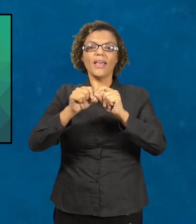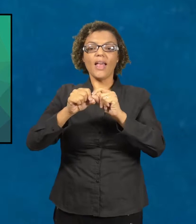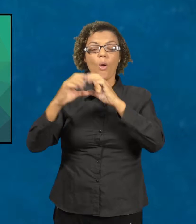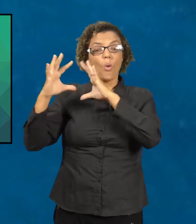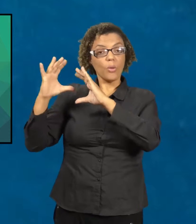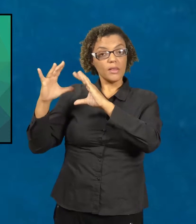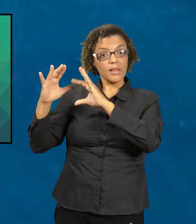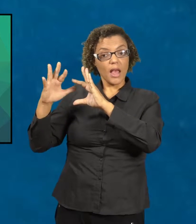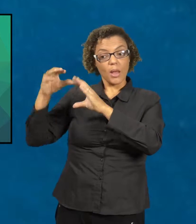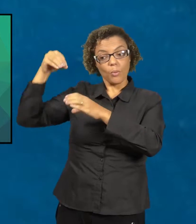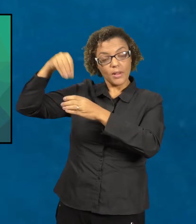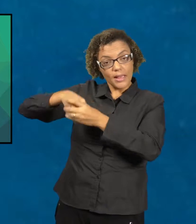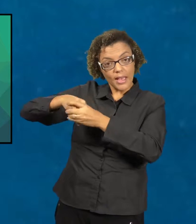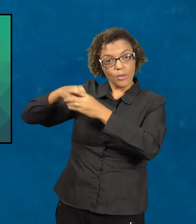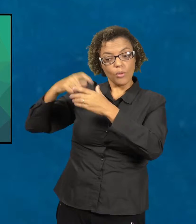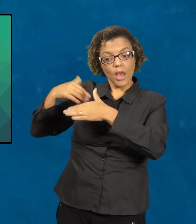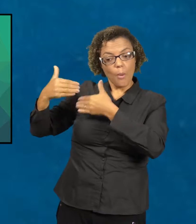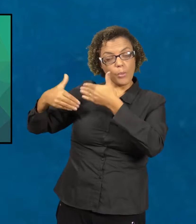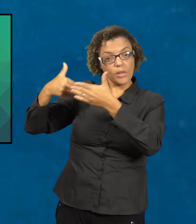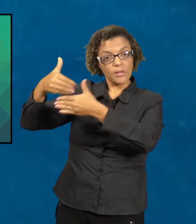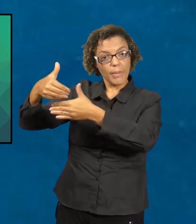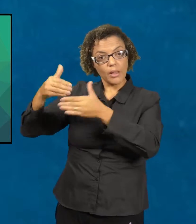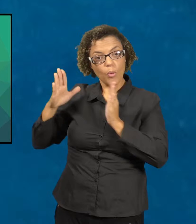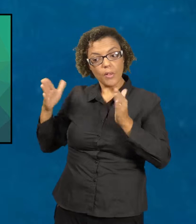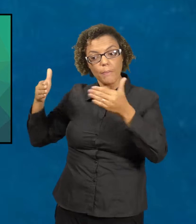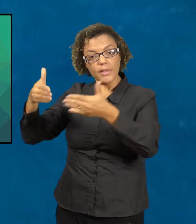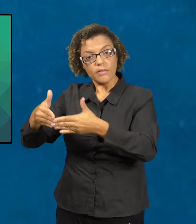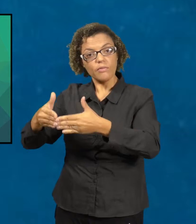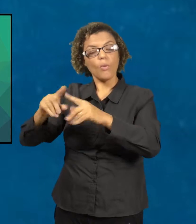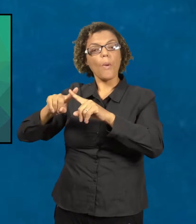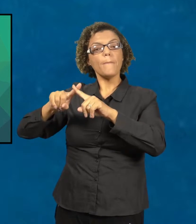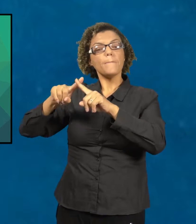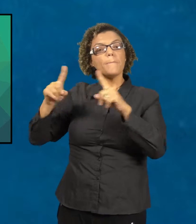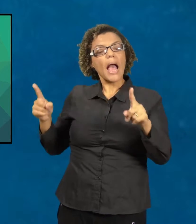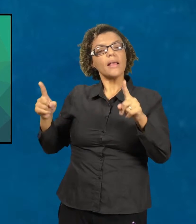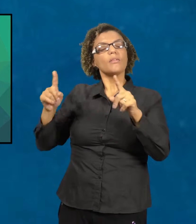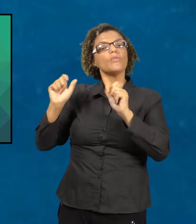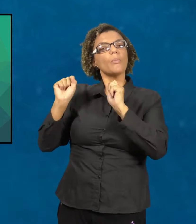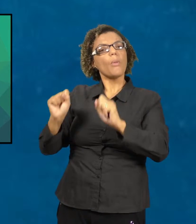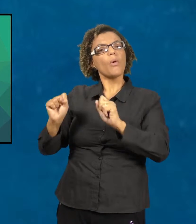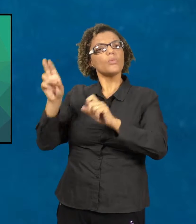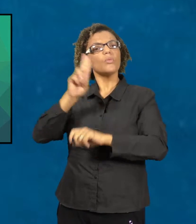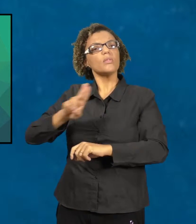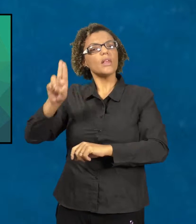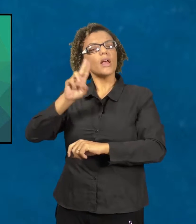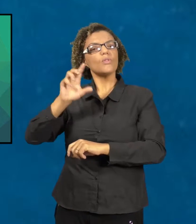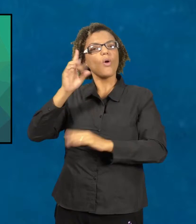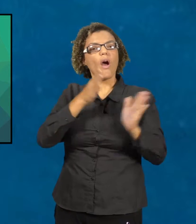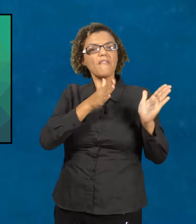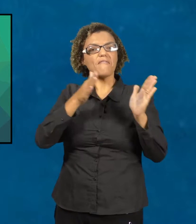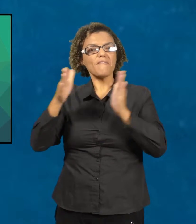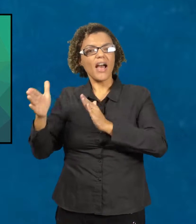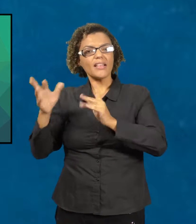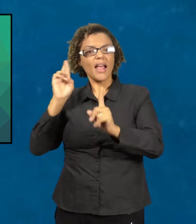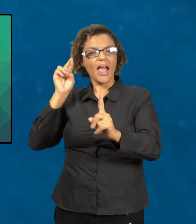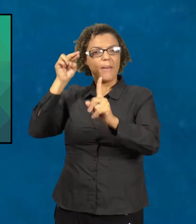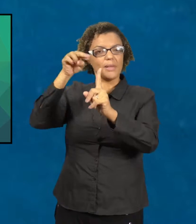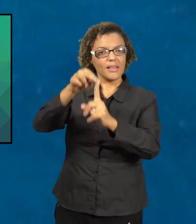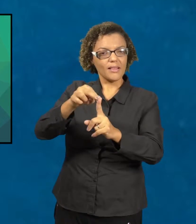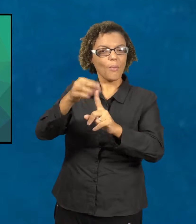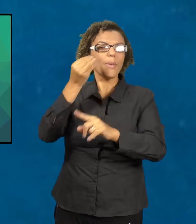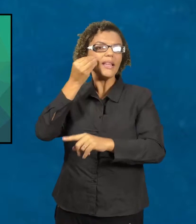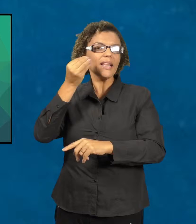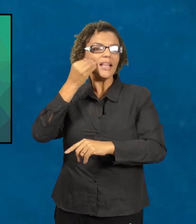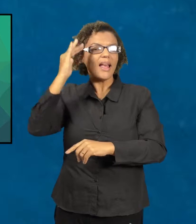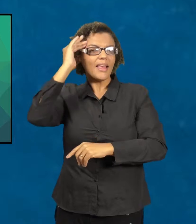um processamento específico, podemos considerar apenas o estágio das representações para tentar entender a cognição. É como